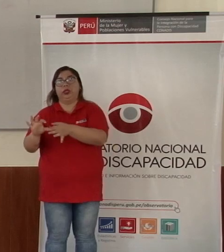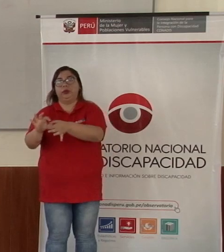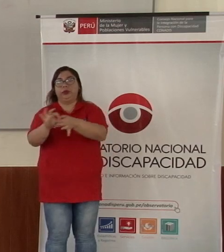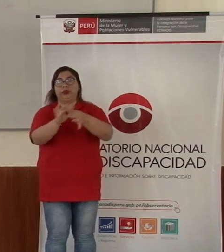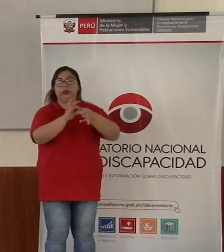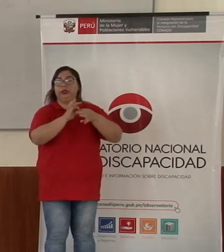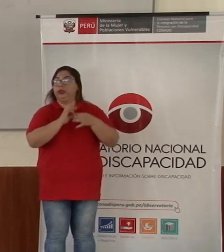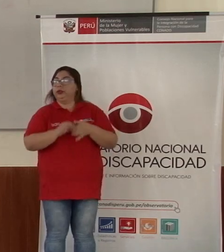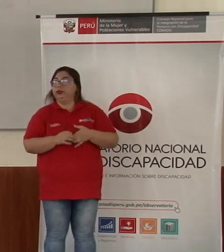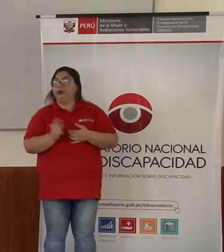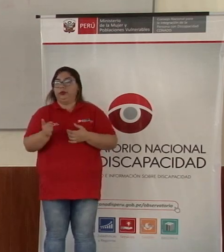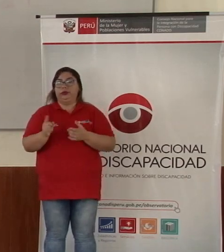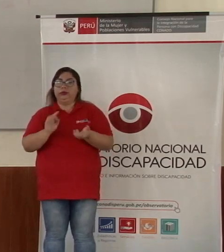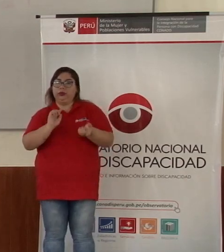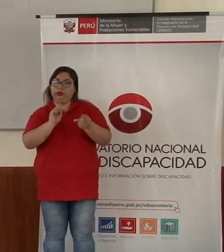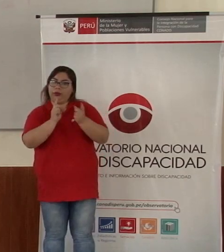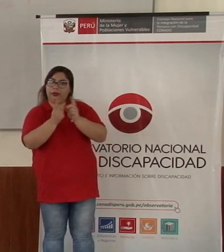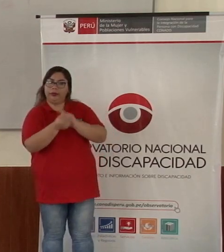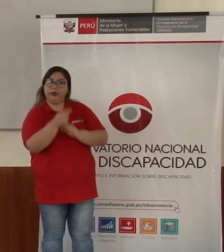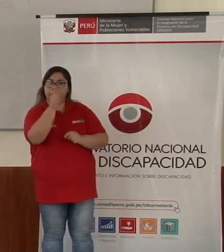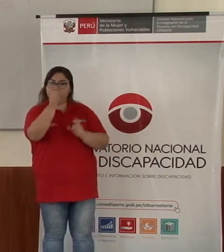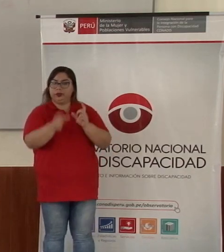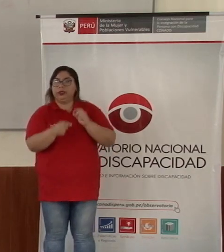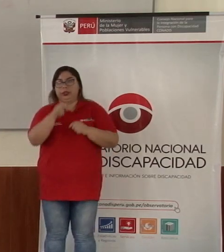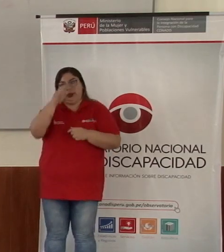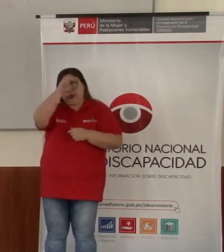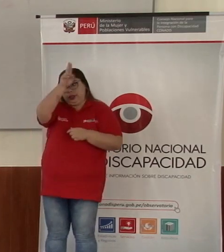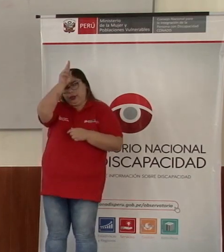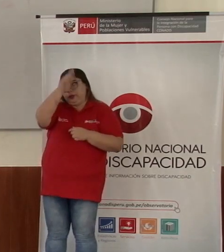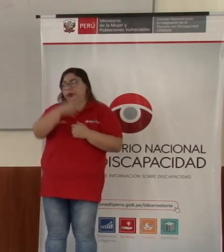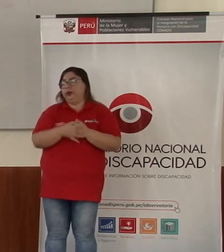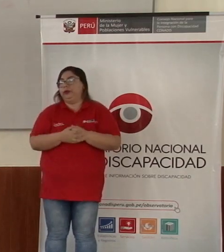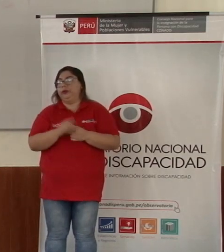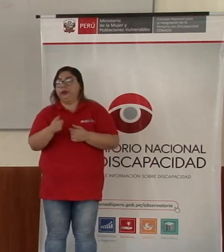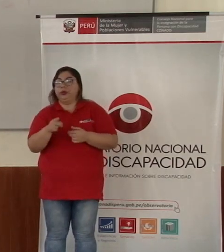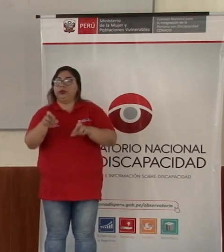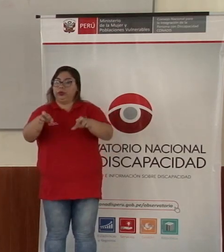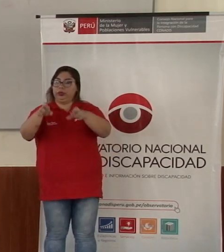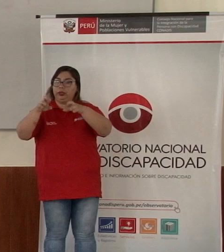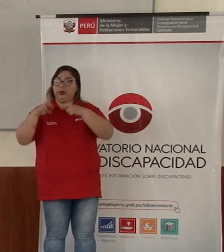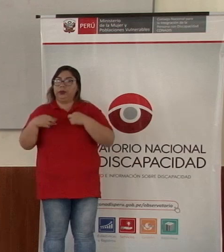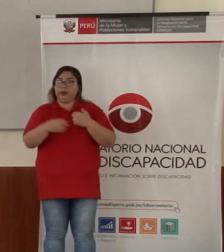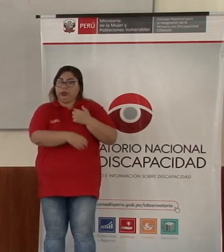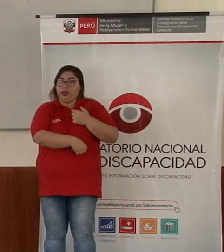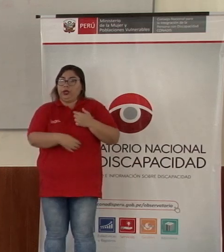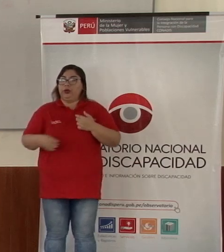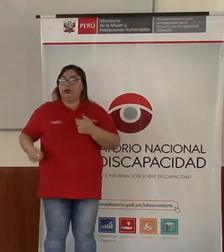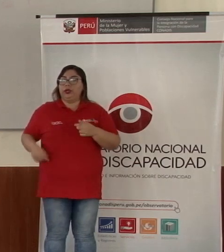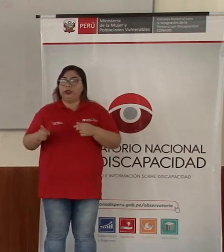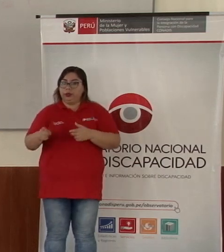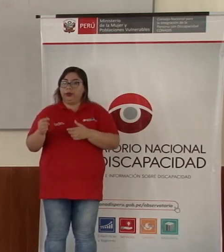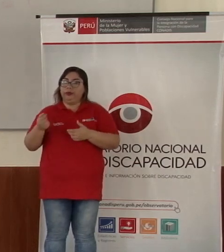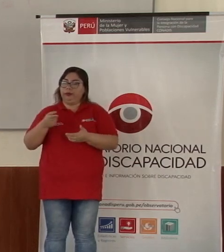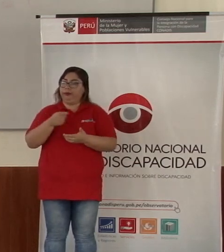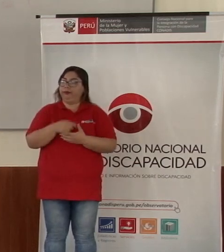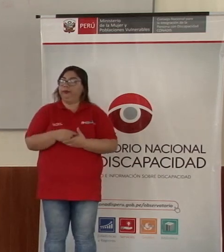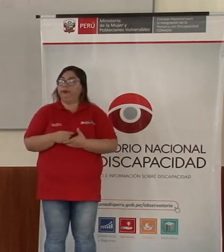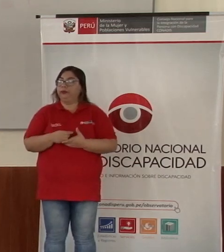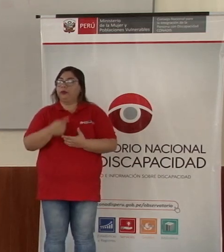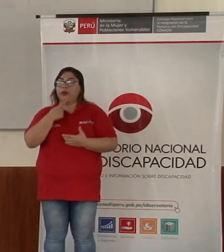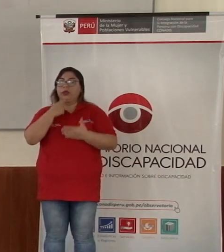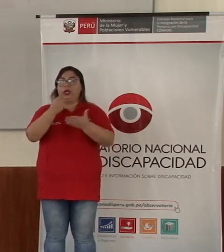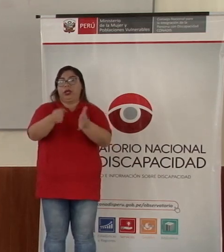por el Estado peruano y son ratificados por el Estado peruano. No por eso existe un permiso del Congreso para aplicar